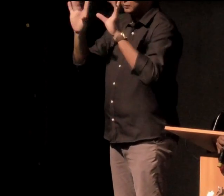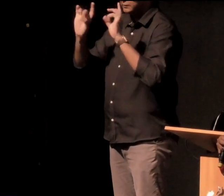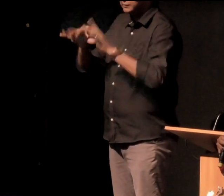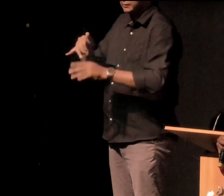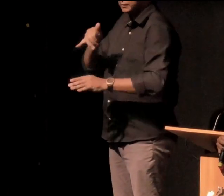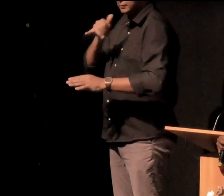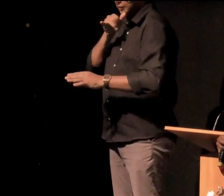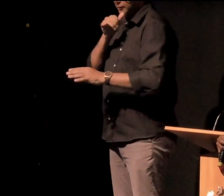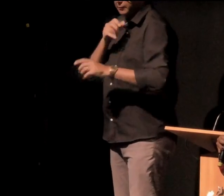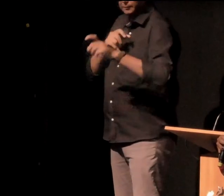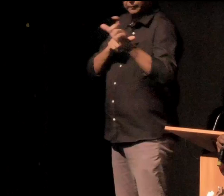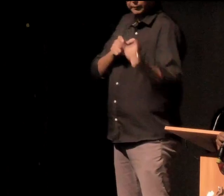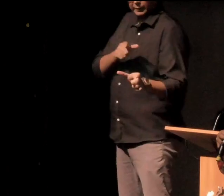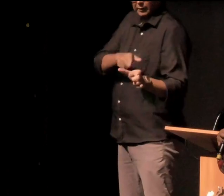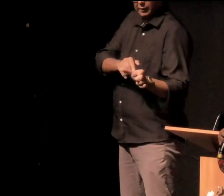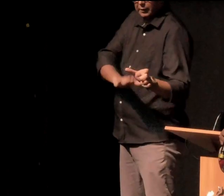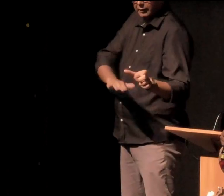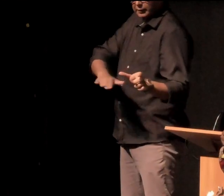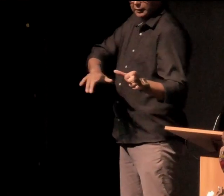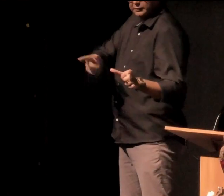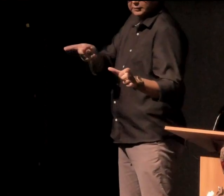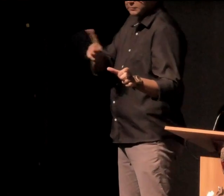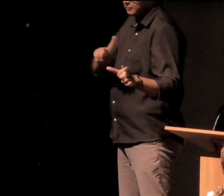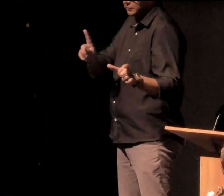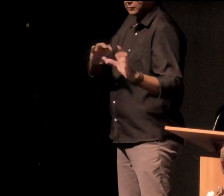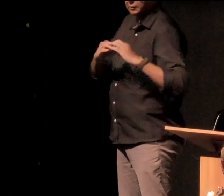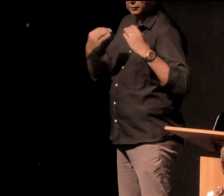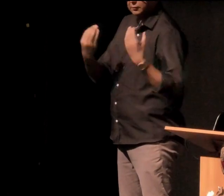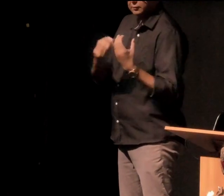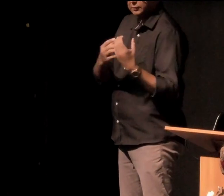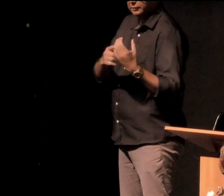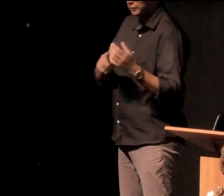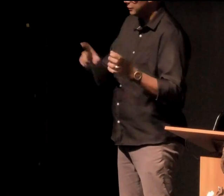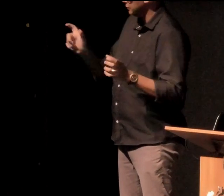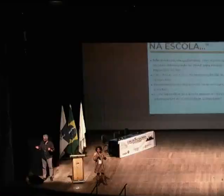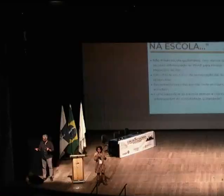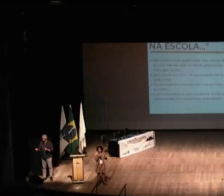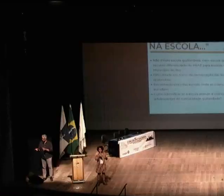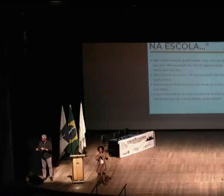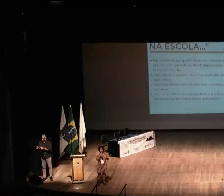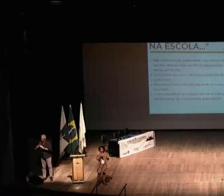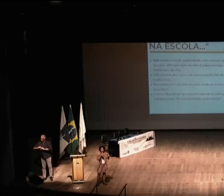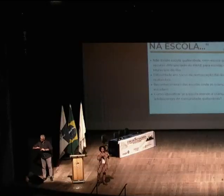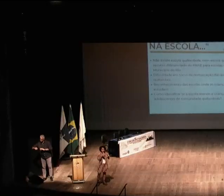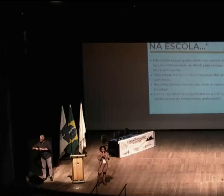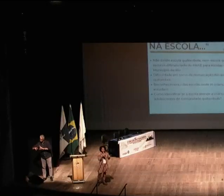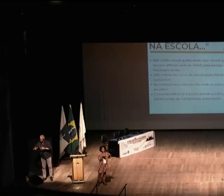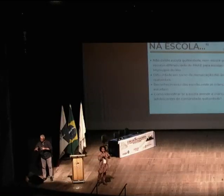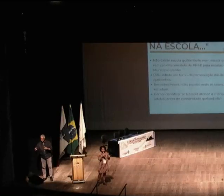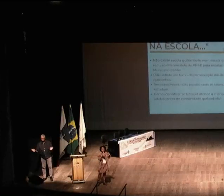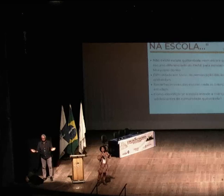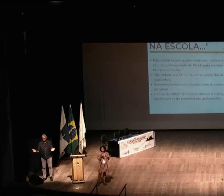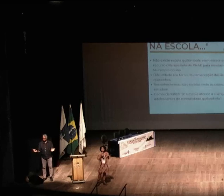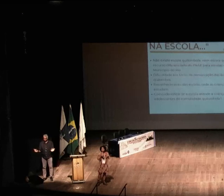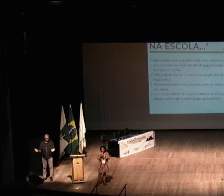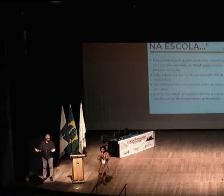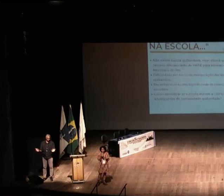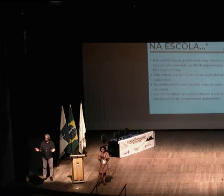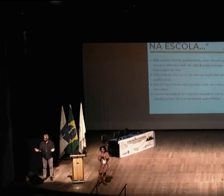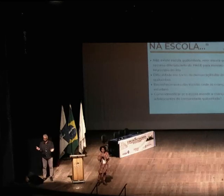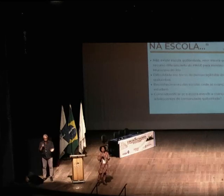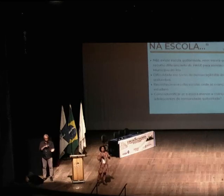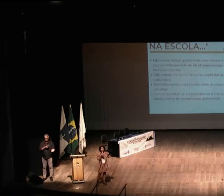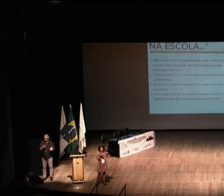resolve precisamos construir isso isso não tá dado a gente precisa ver como é que a